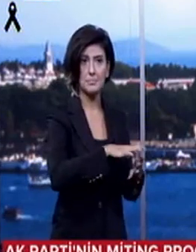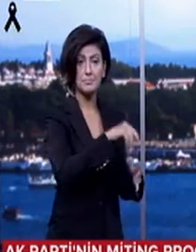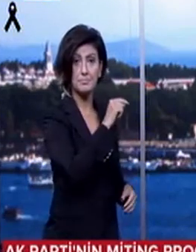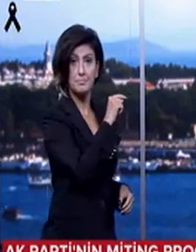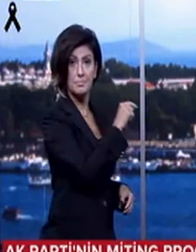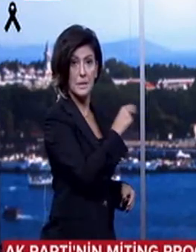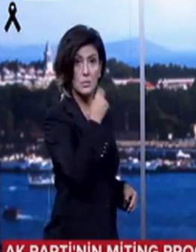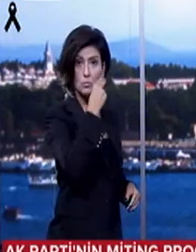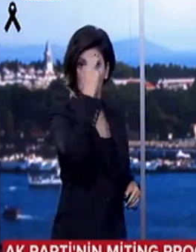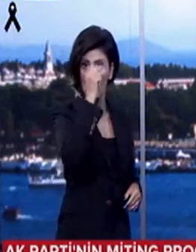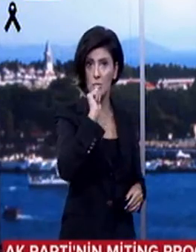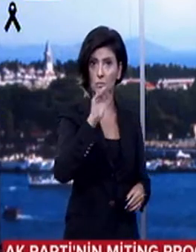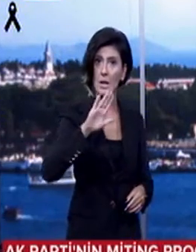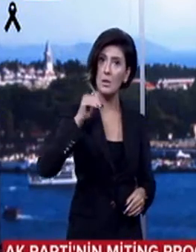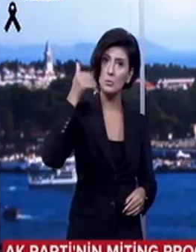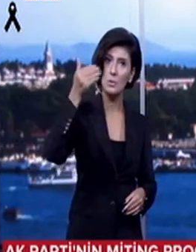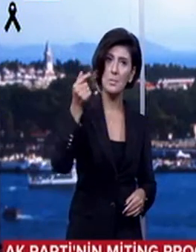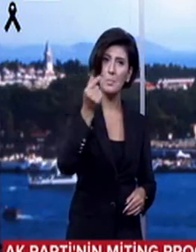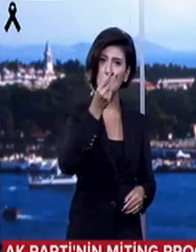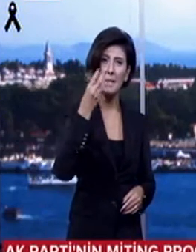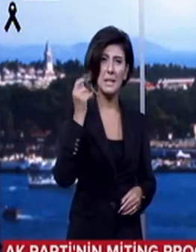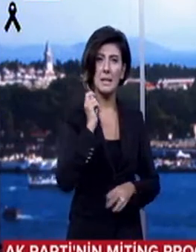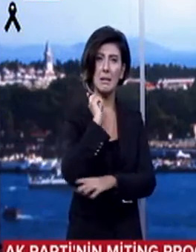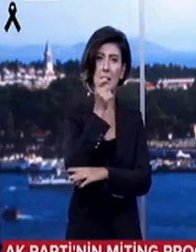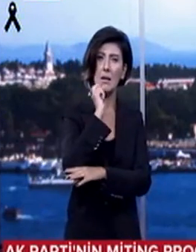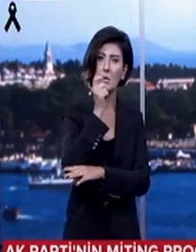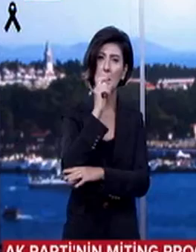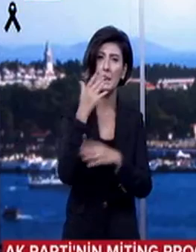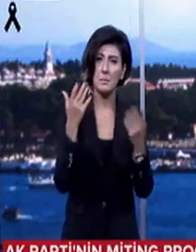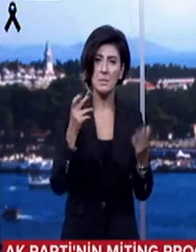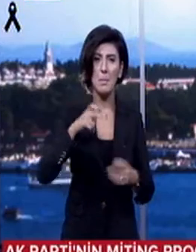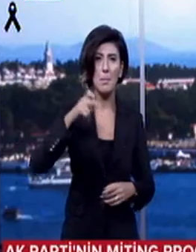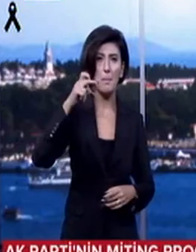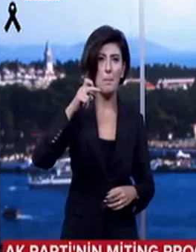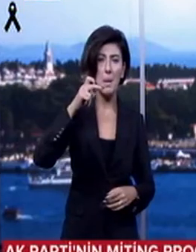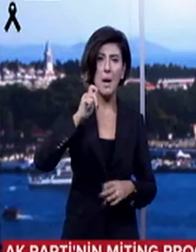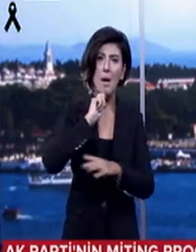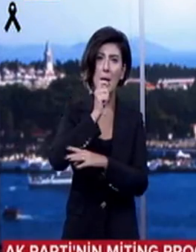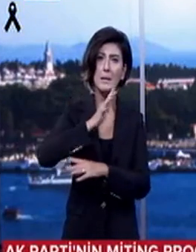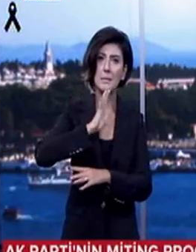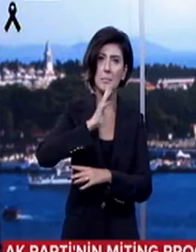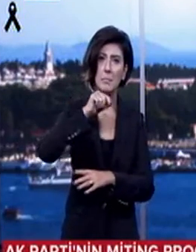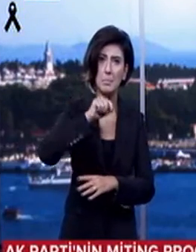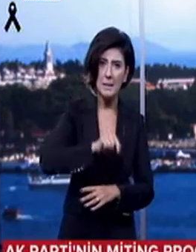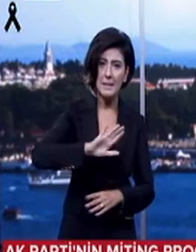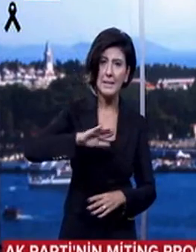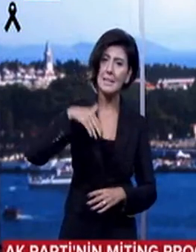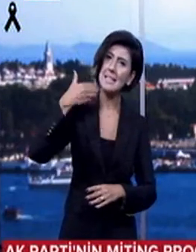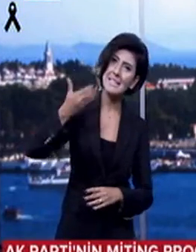Çelik, Cuma günü ve sonrasındaki birkaç mitingimizi ise bir parti mitinginden